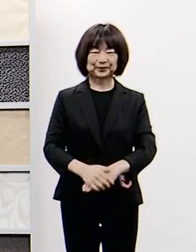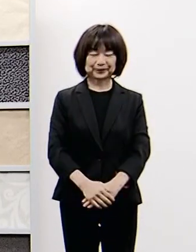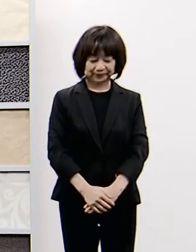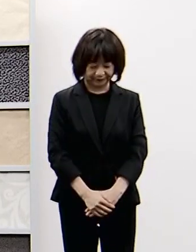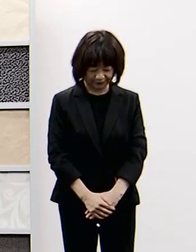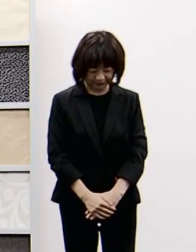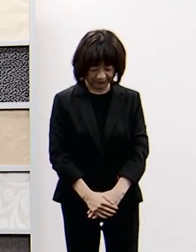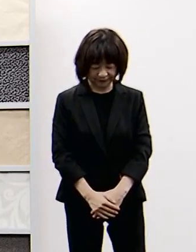ございまし